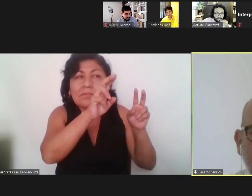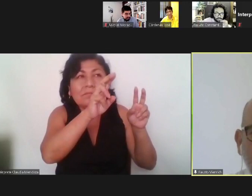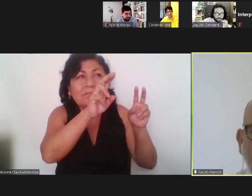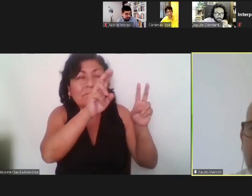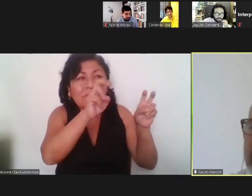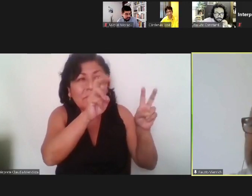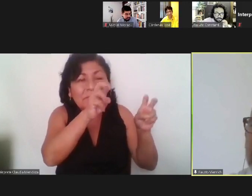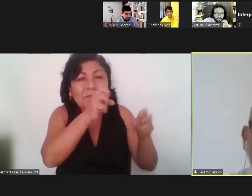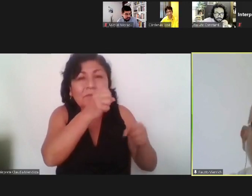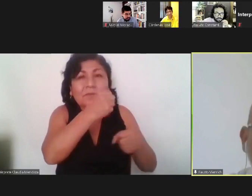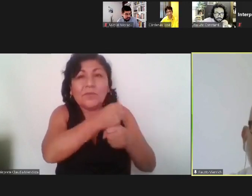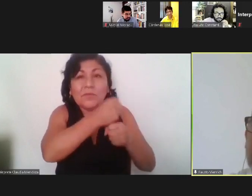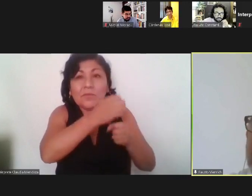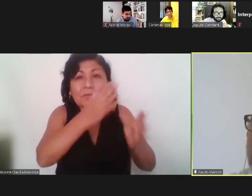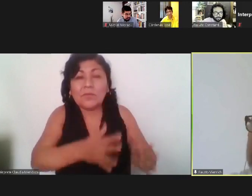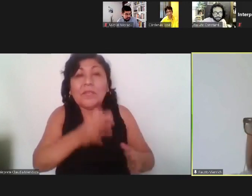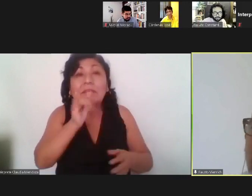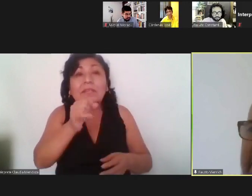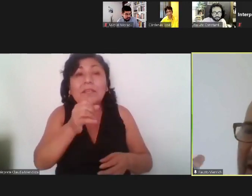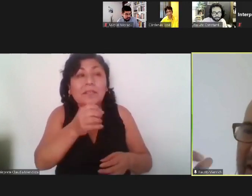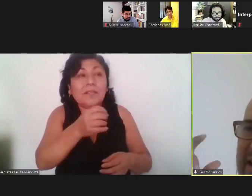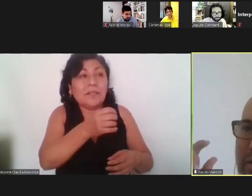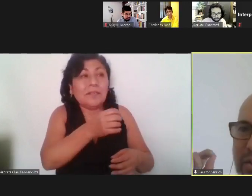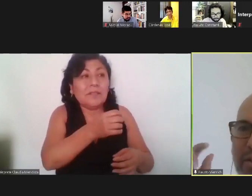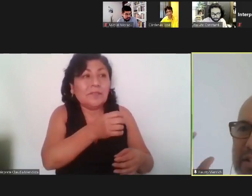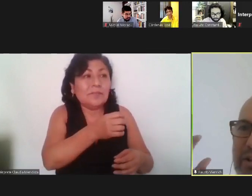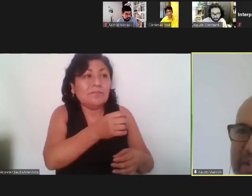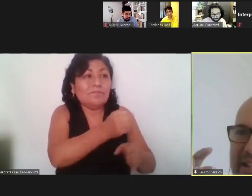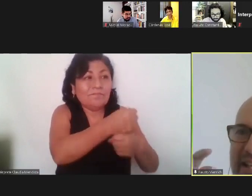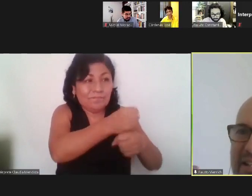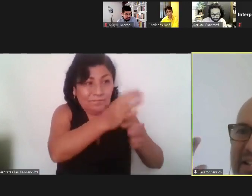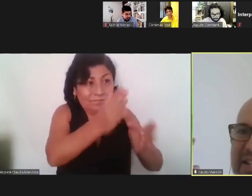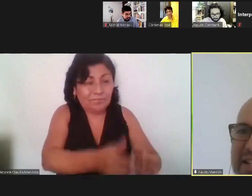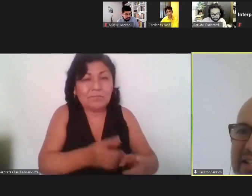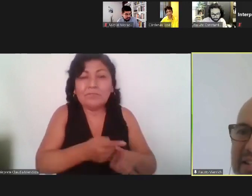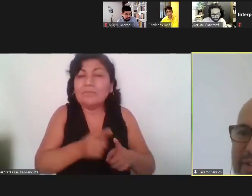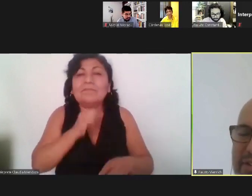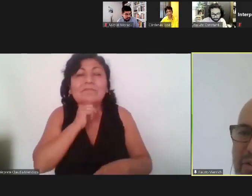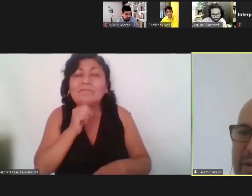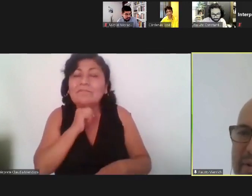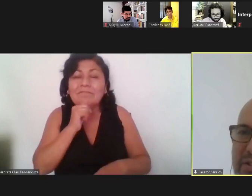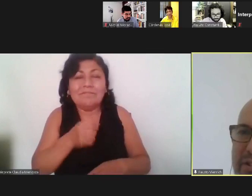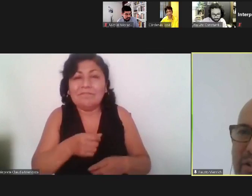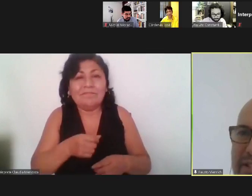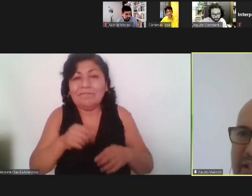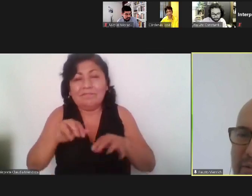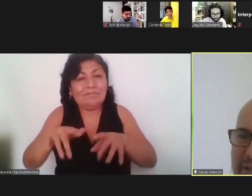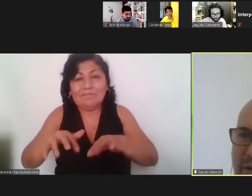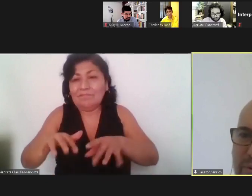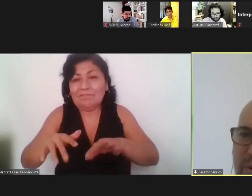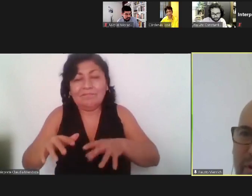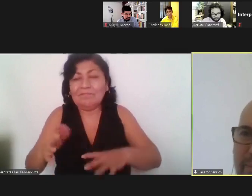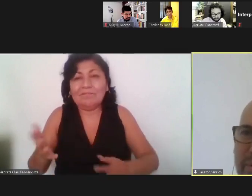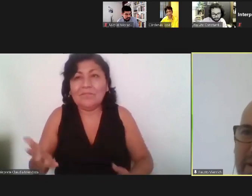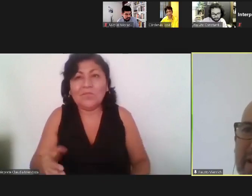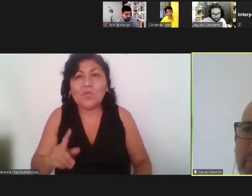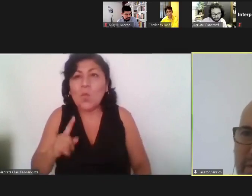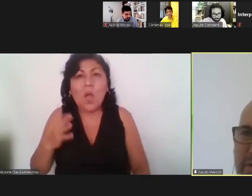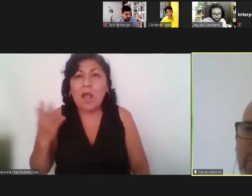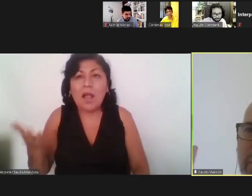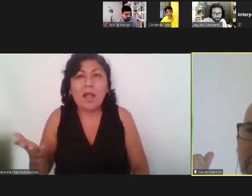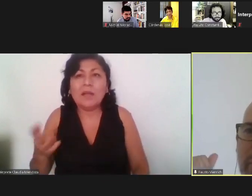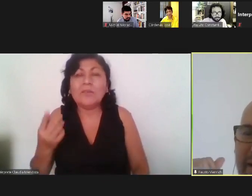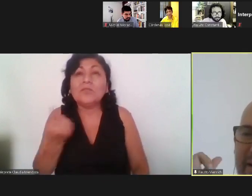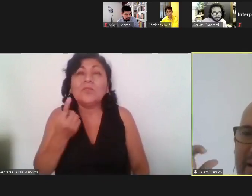de las obras y los autores, ¿no? No está el contenido digitalizado, no. Solamente se ha establecido la mención del autor correspondiente y